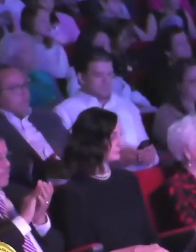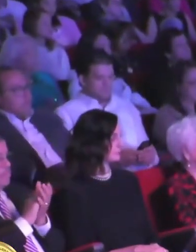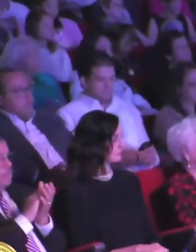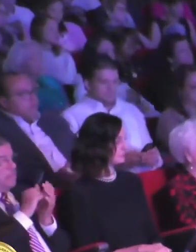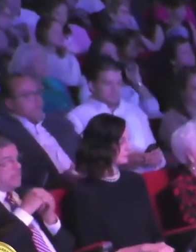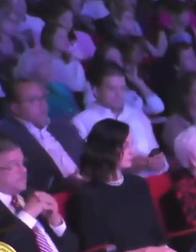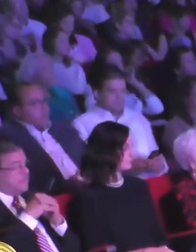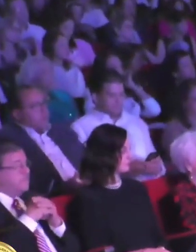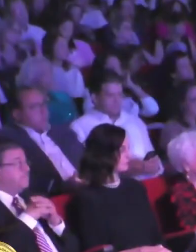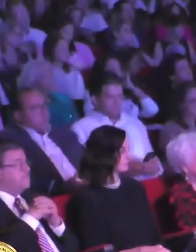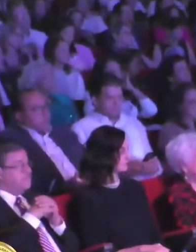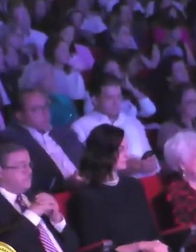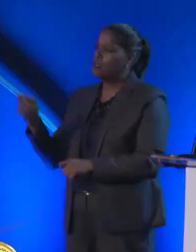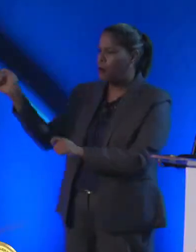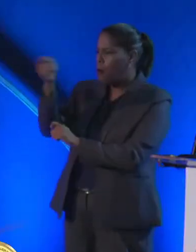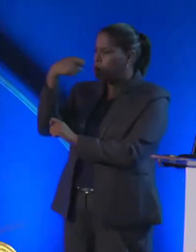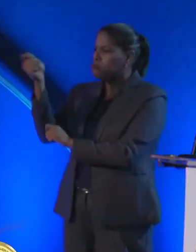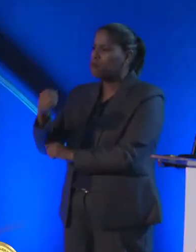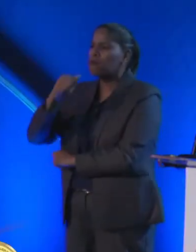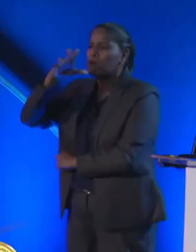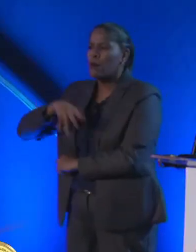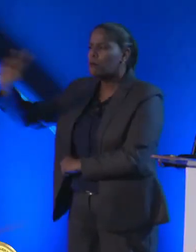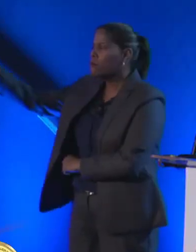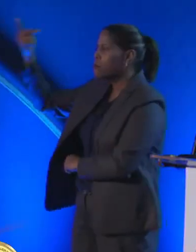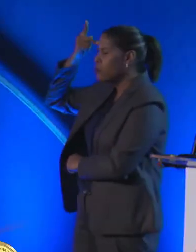para las campañas de las mujeres